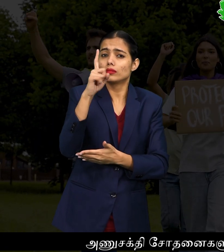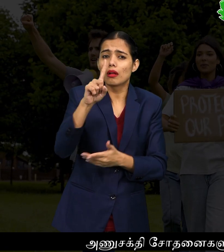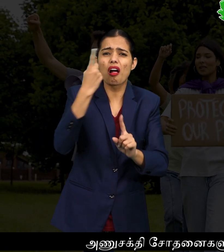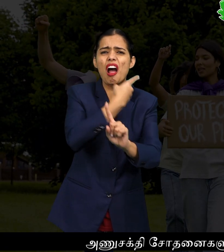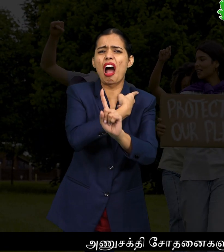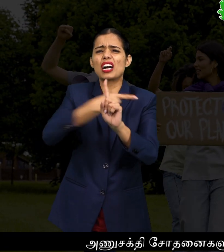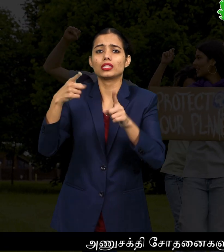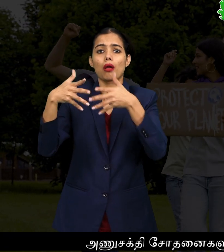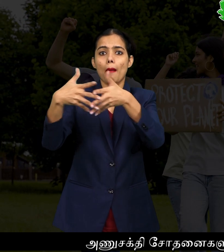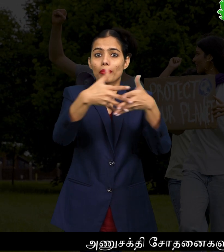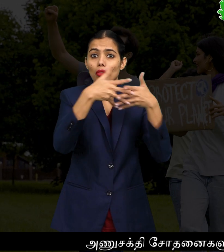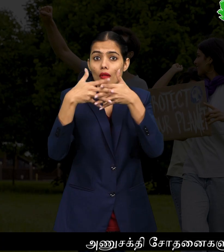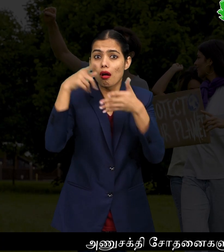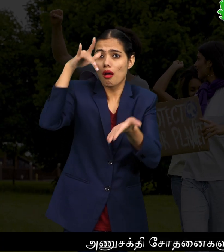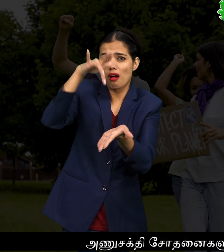எதிராக